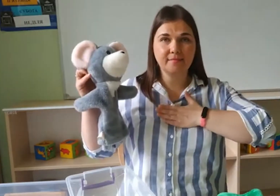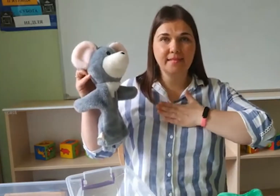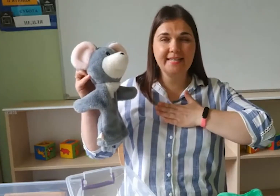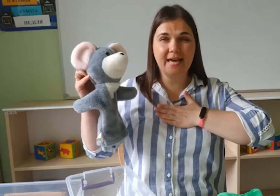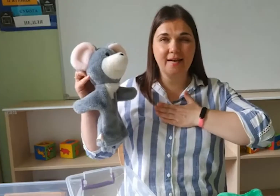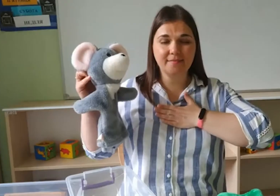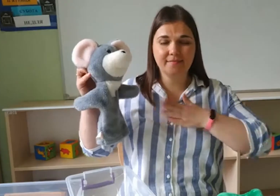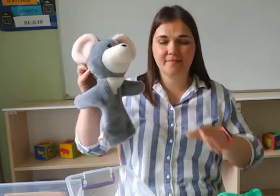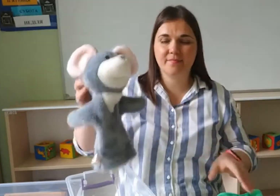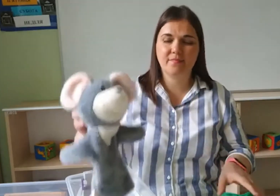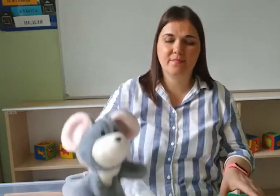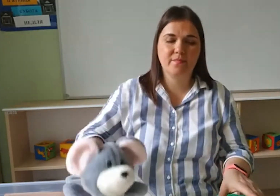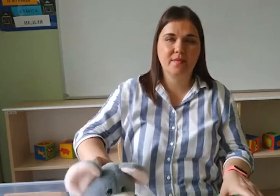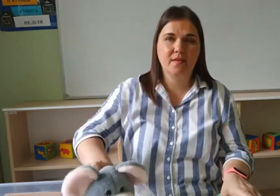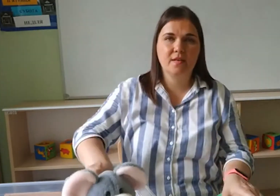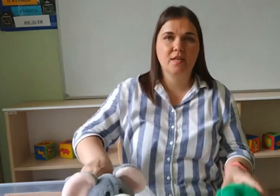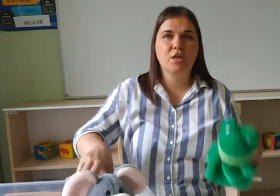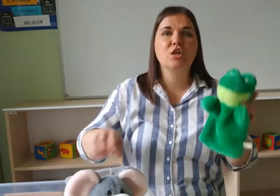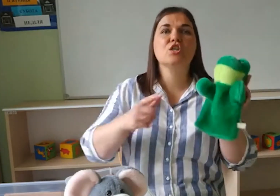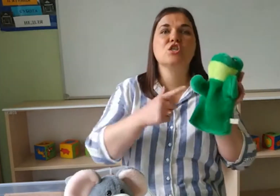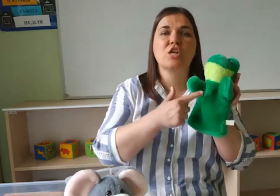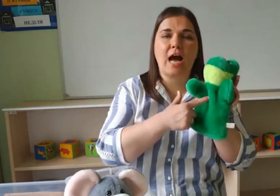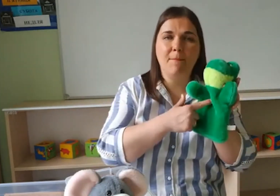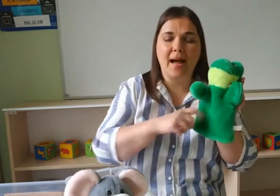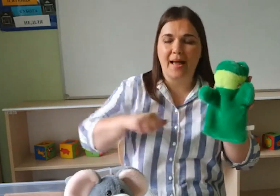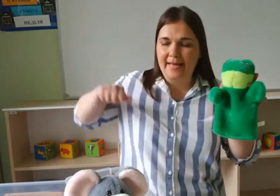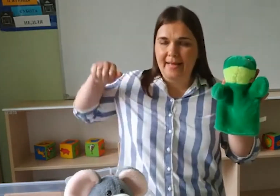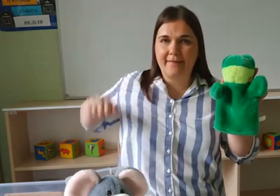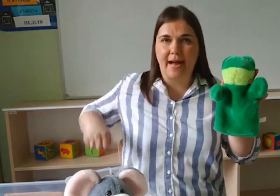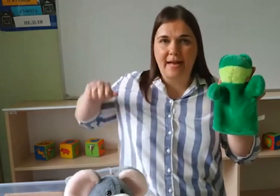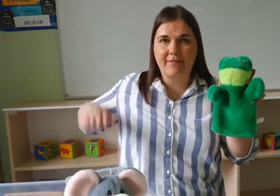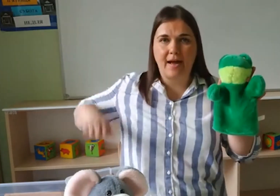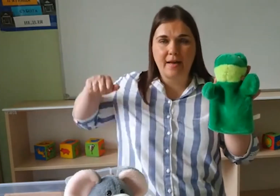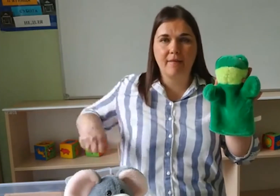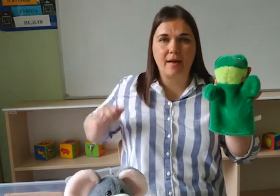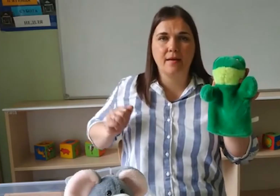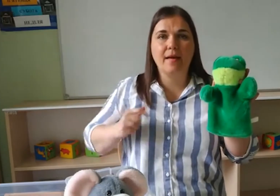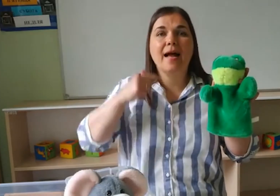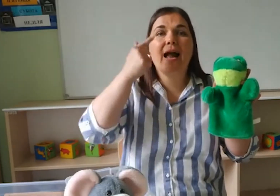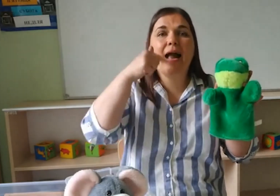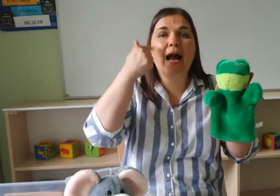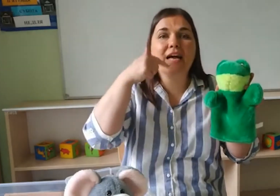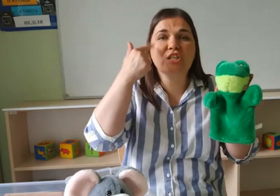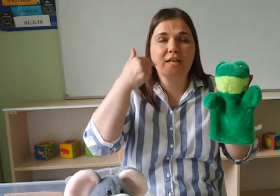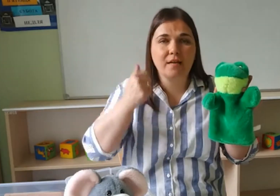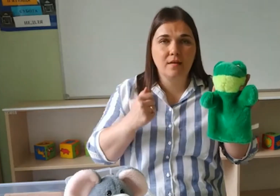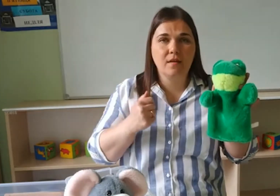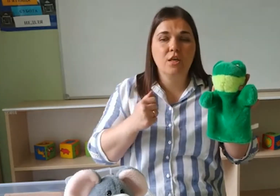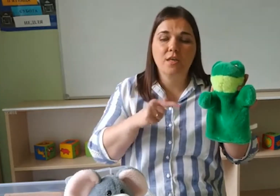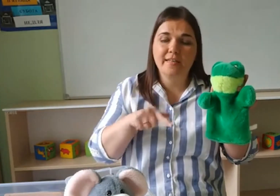я. Жаба, ква, ква, ква, каже, Я